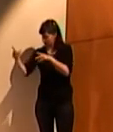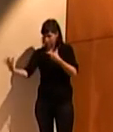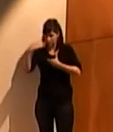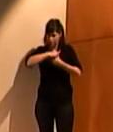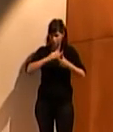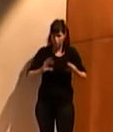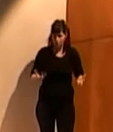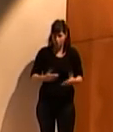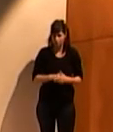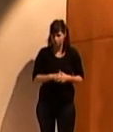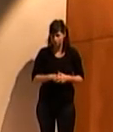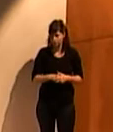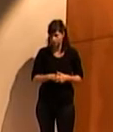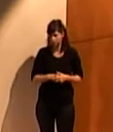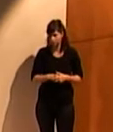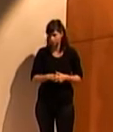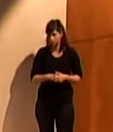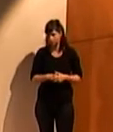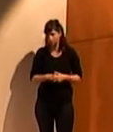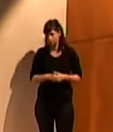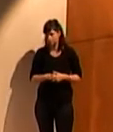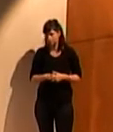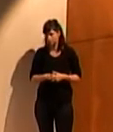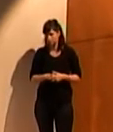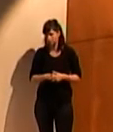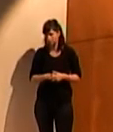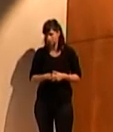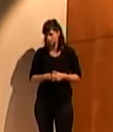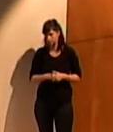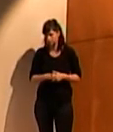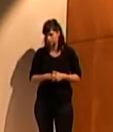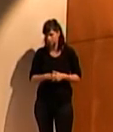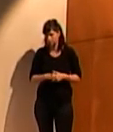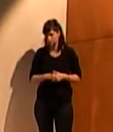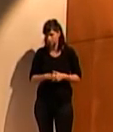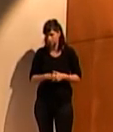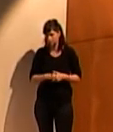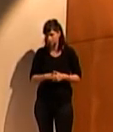d'équipement ou de projet architectural quel qu'il soit?